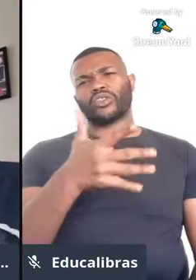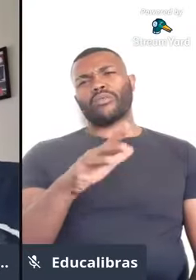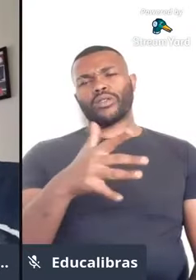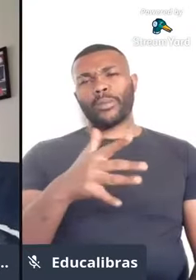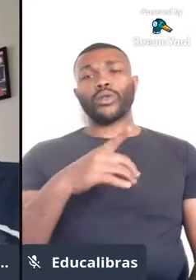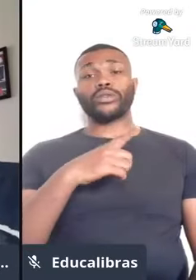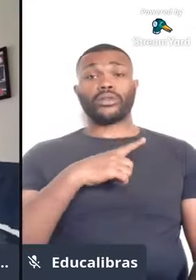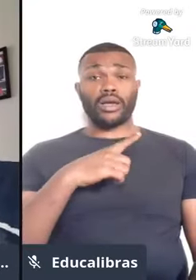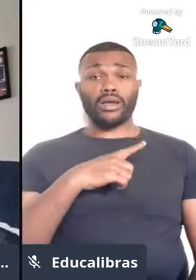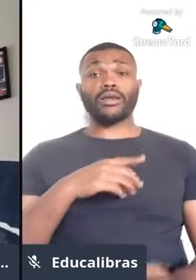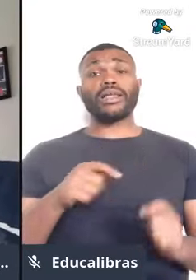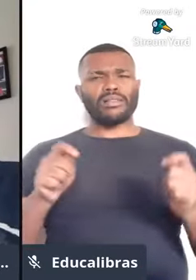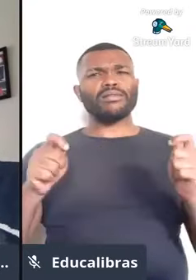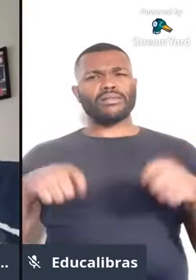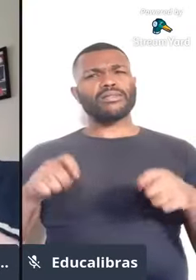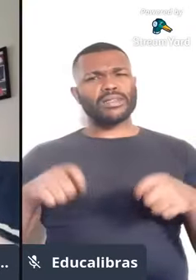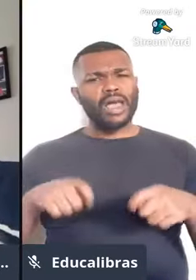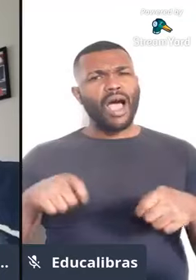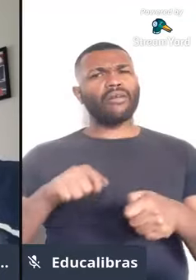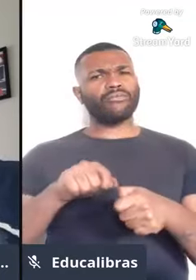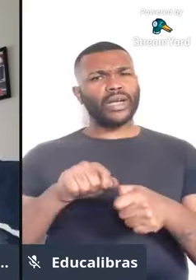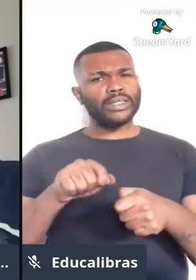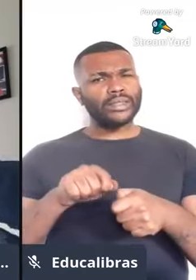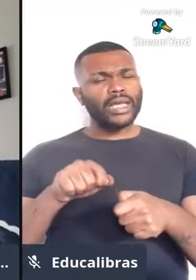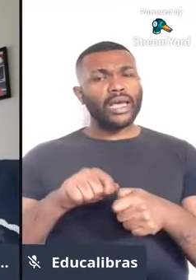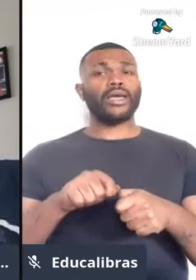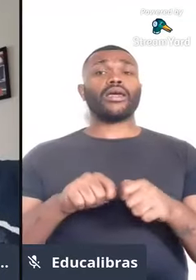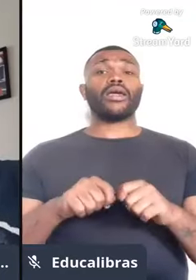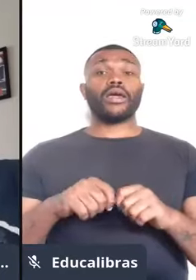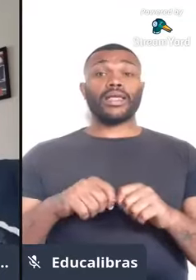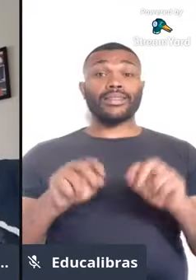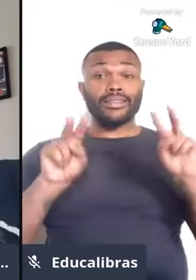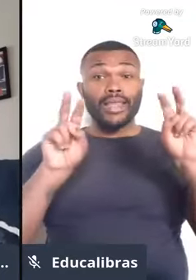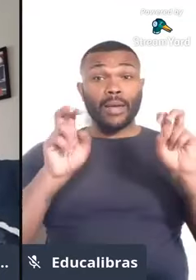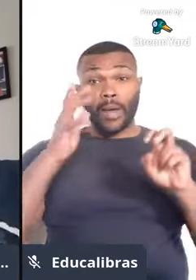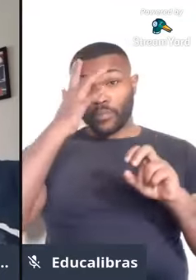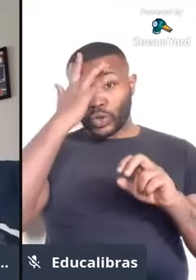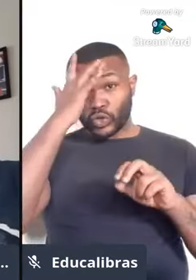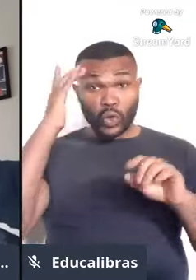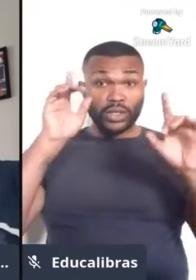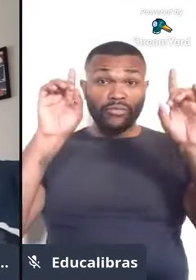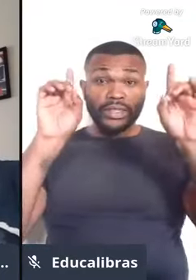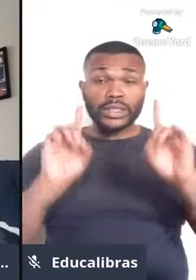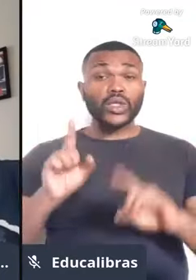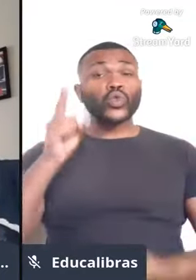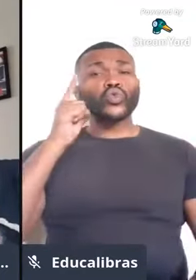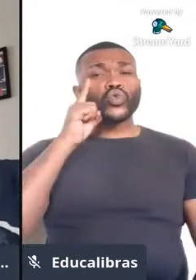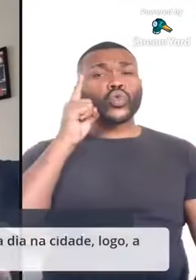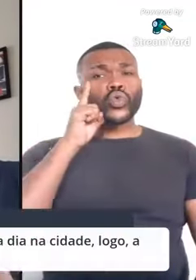totalmente possível você colocar o universo da pessoa com deficiência na discussão diária da imprensa,